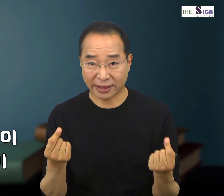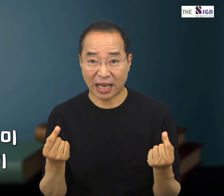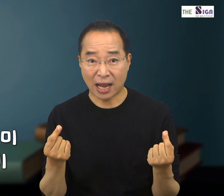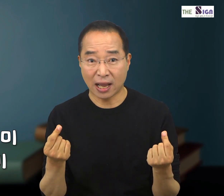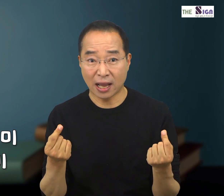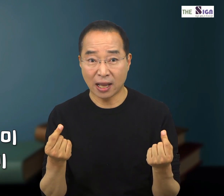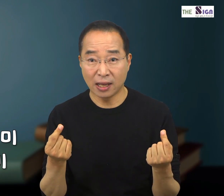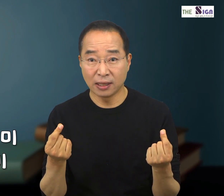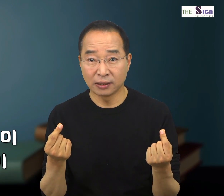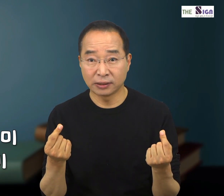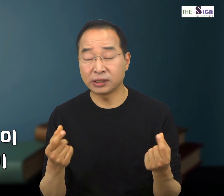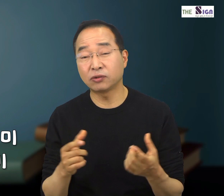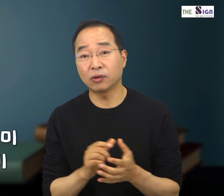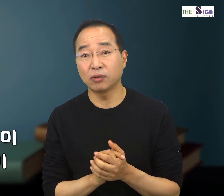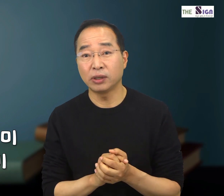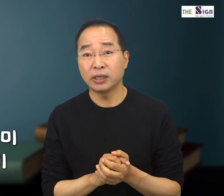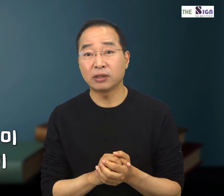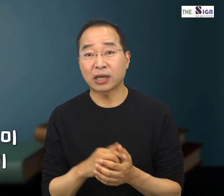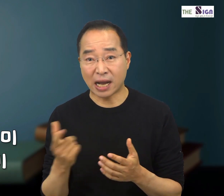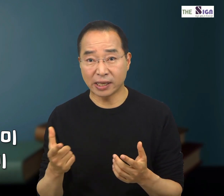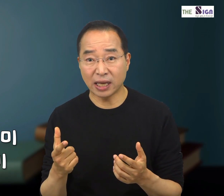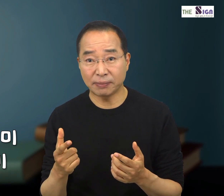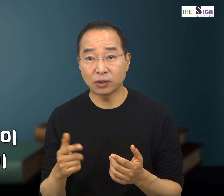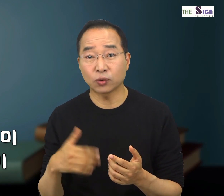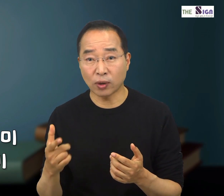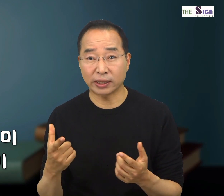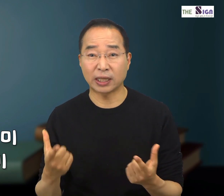같다. 그리고 이걸 강하게 하면 똑같다.